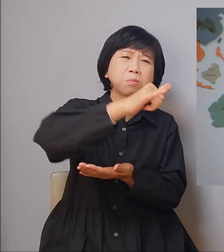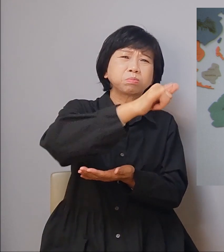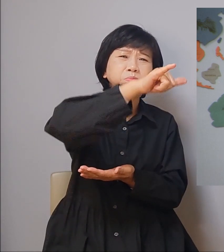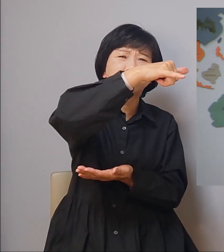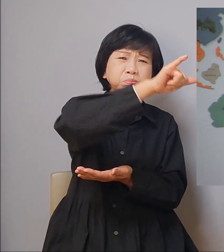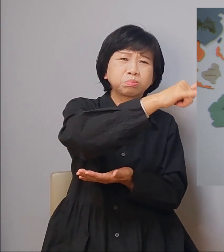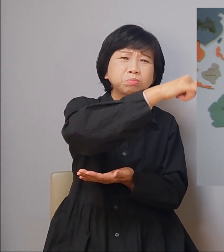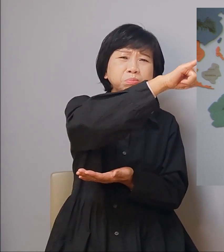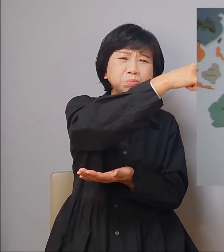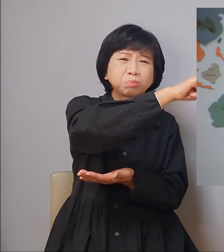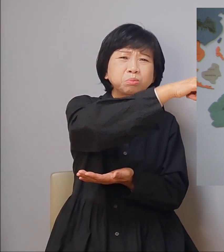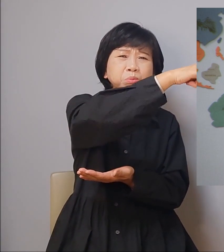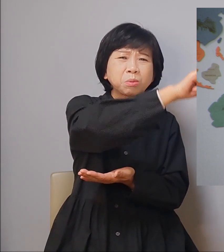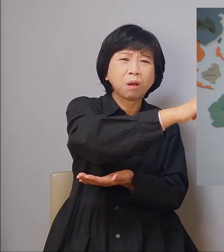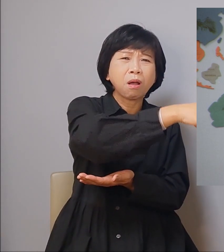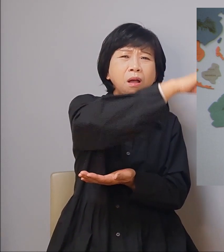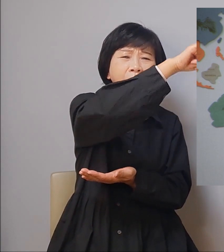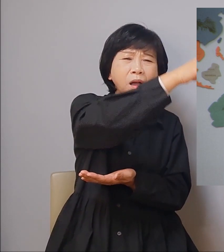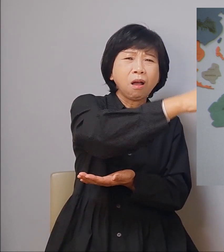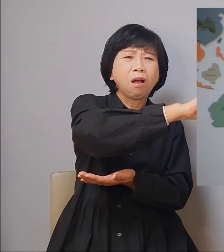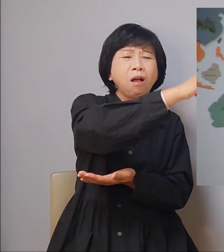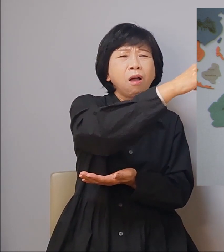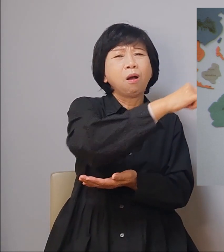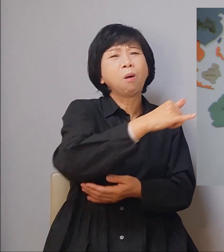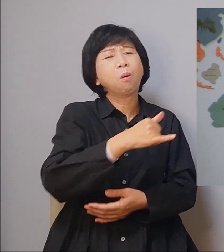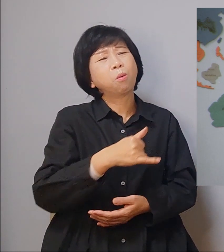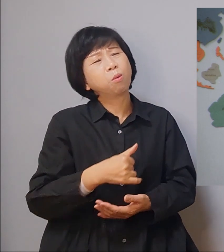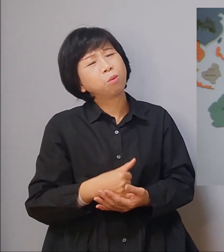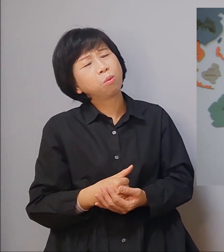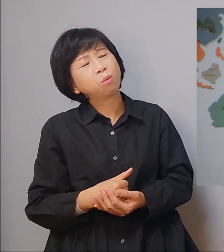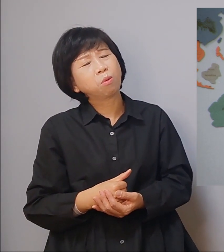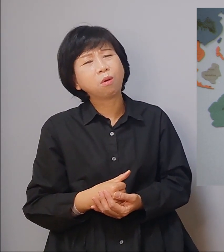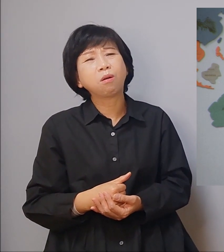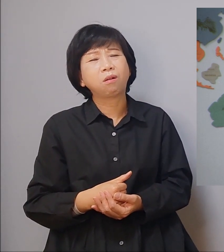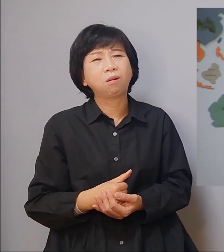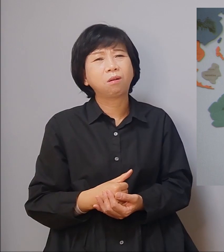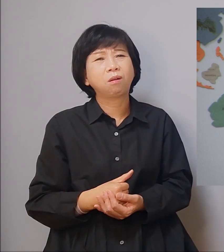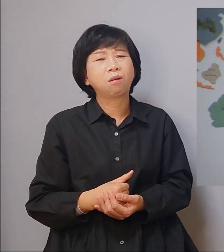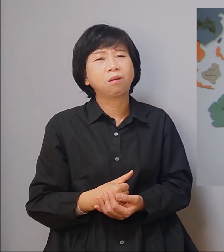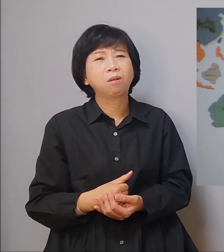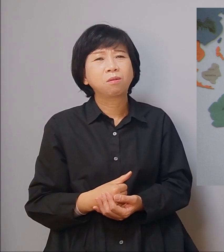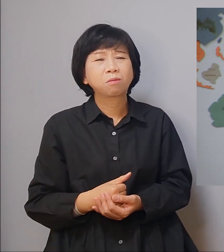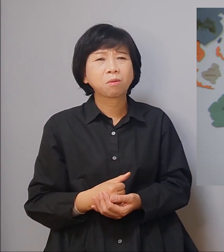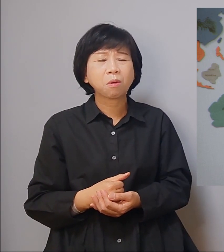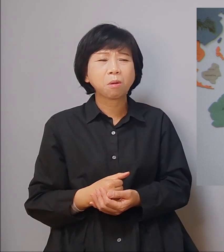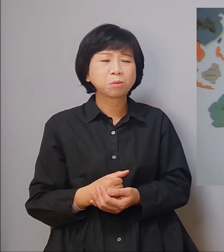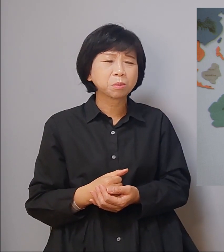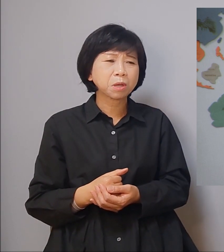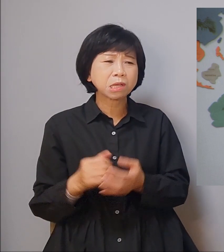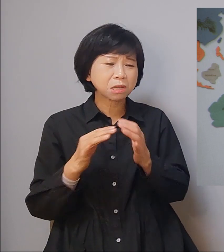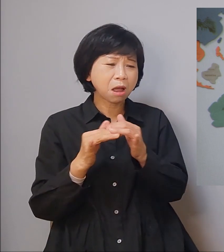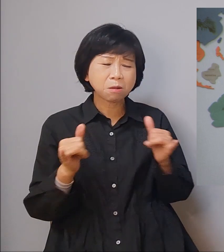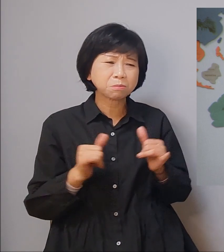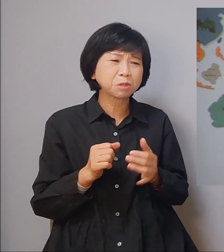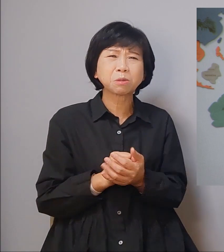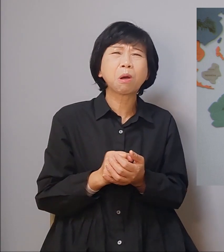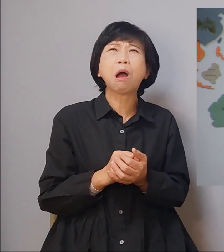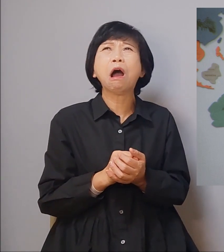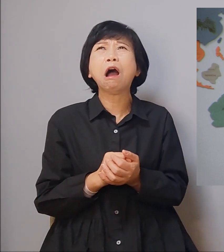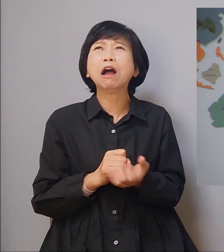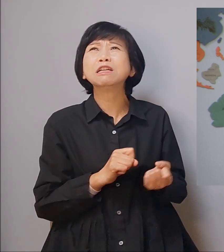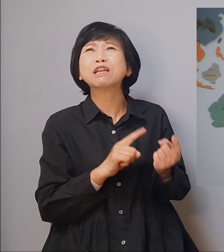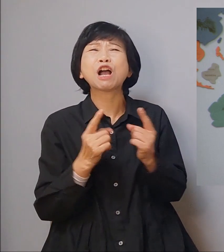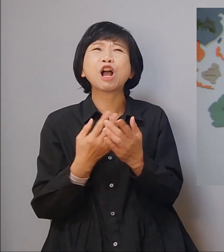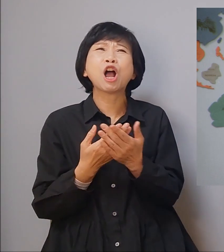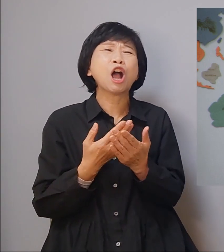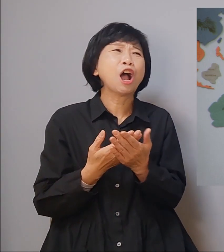아니었거든요. 내려갔다 올라갔다가 어른아이 할 것 없이 그 비행기 안에 있는 사람들이 나 살려달라고